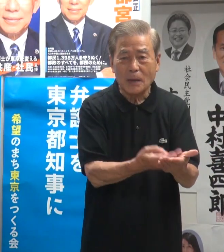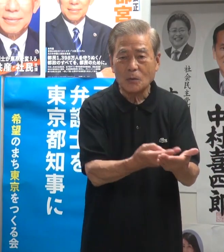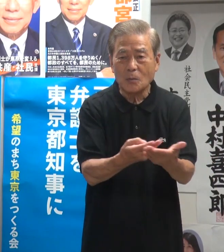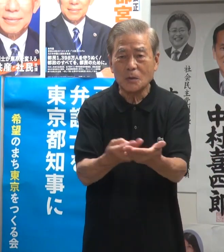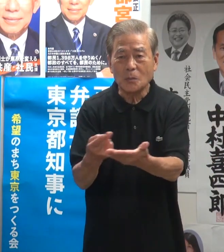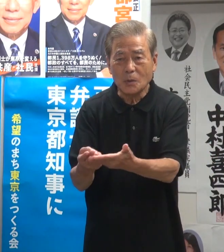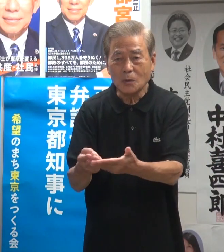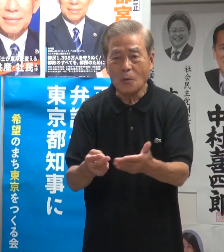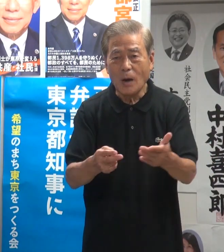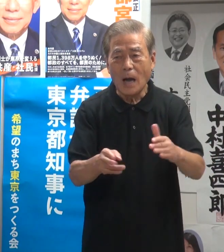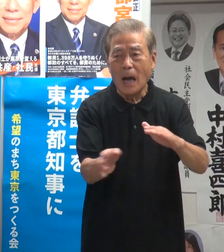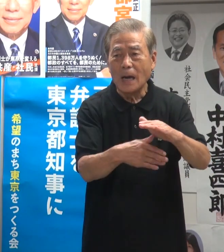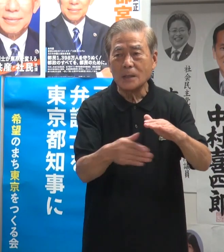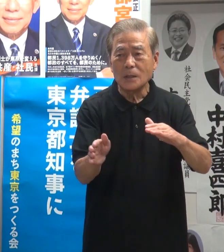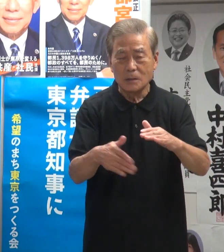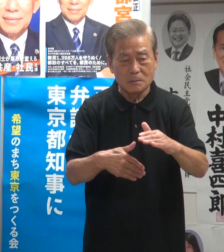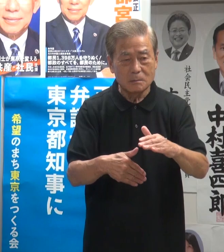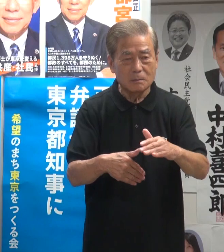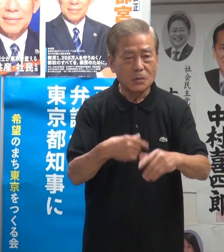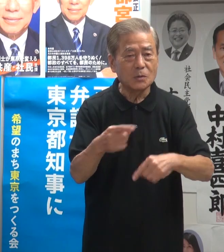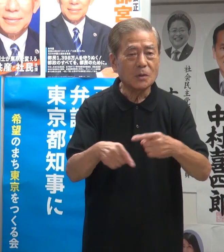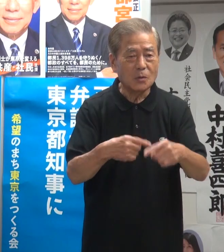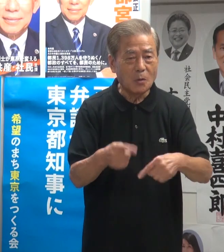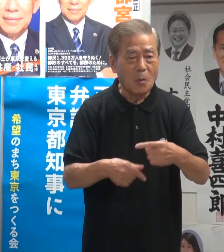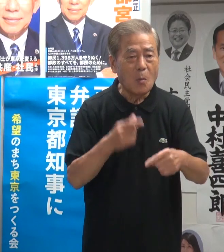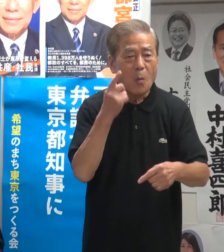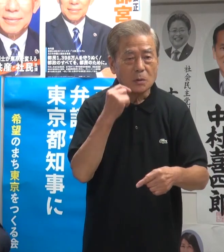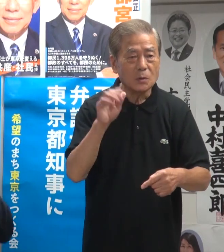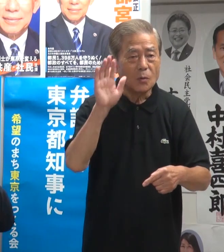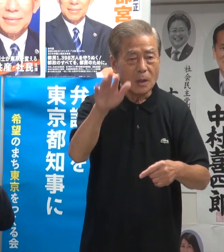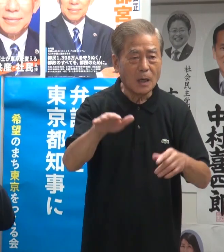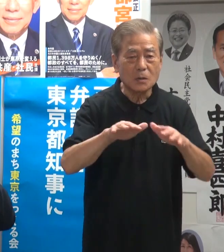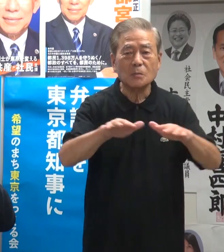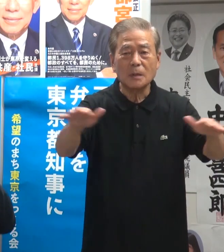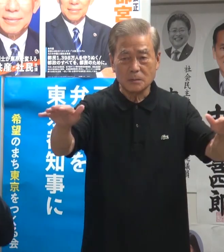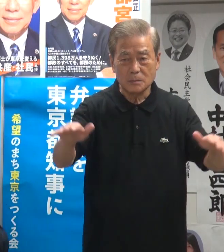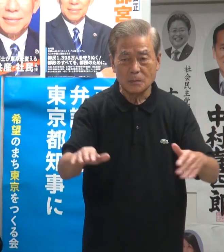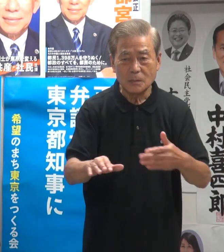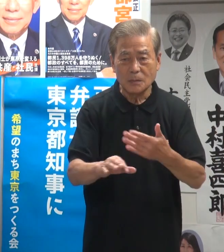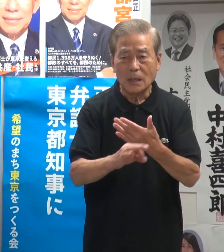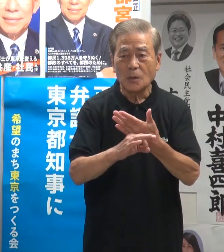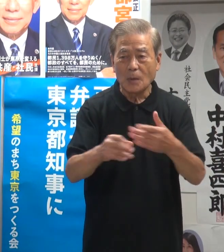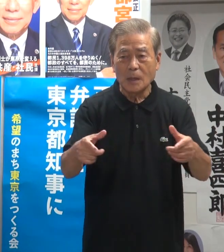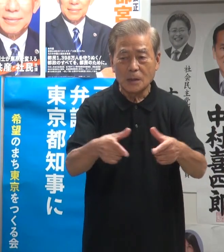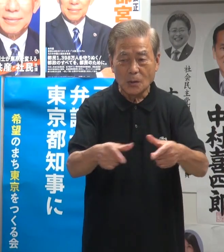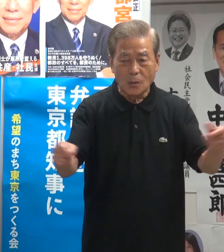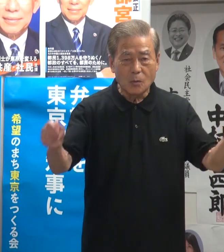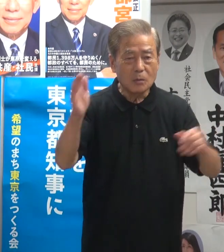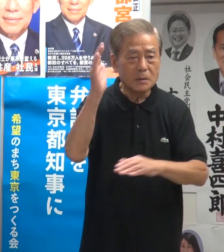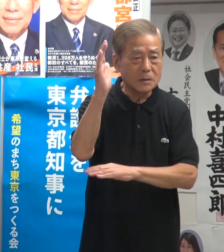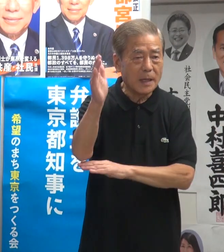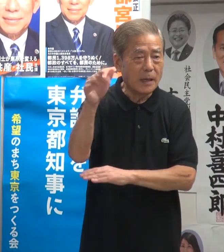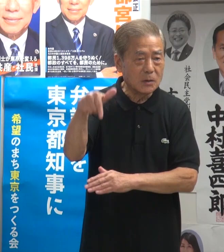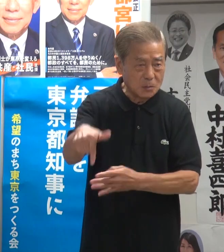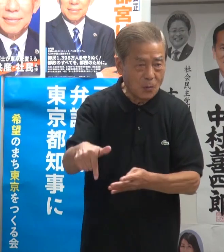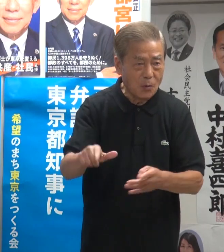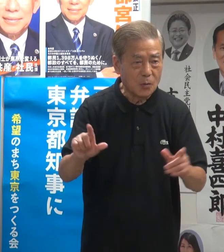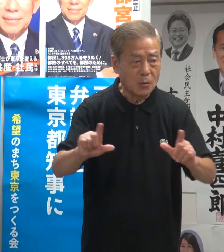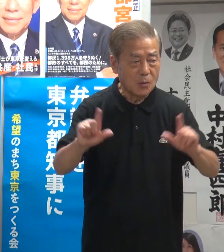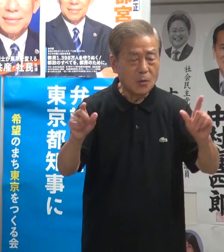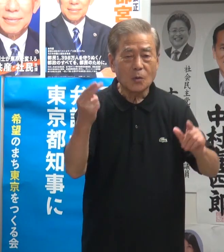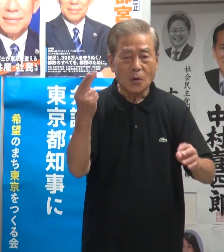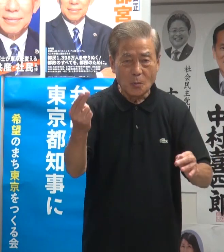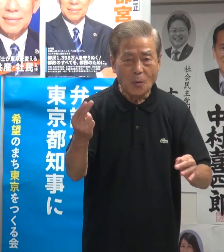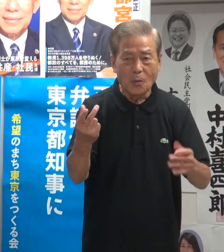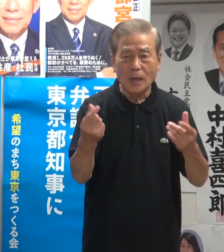壊の問題が起きますから、日本政府にも東京都政も PCR 検査を